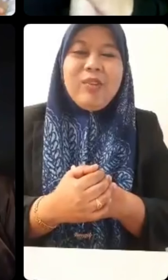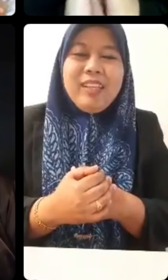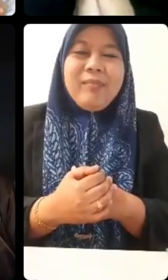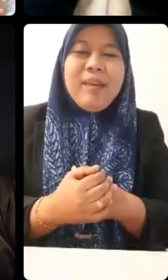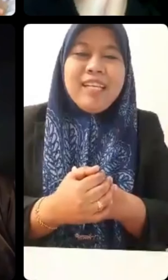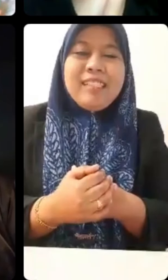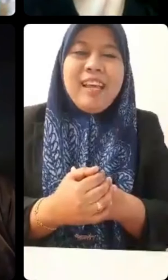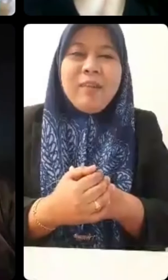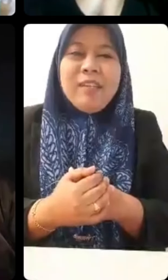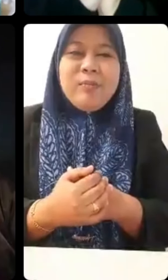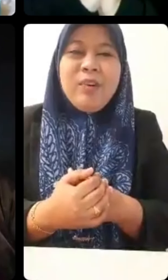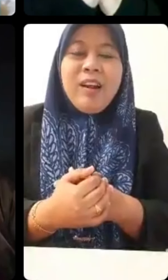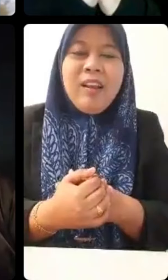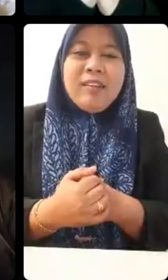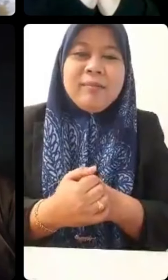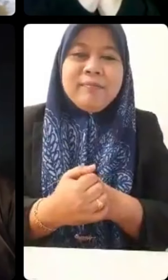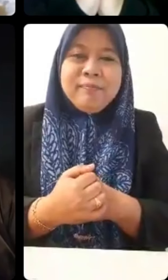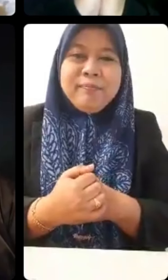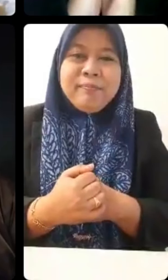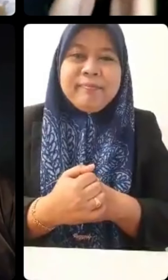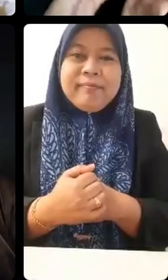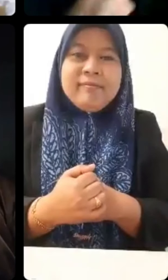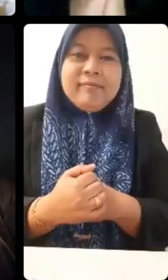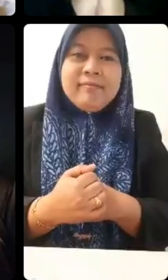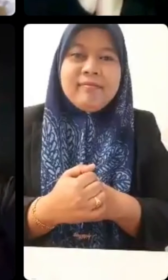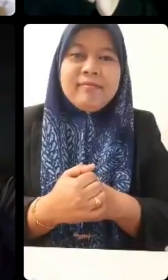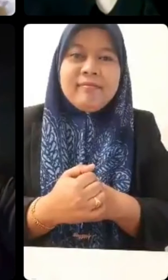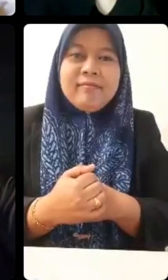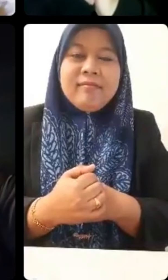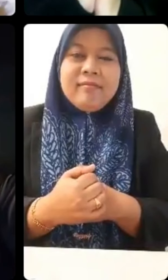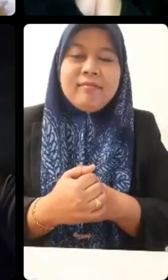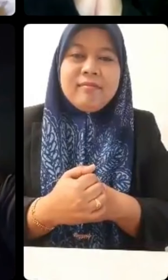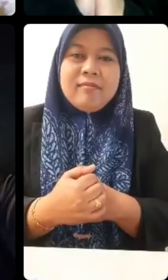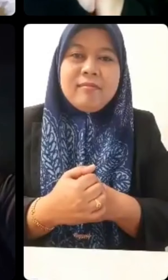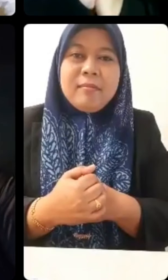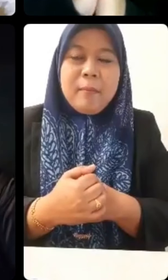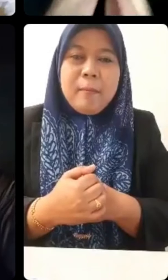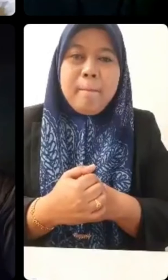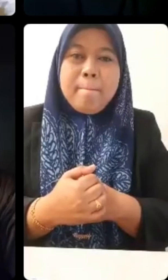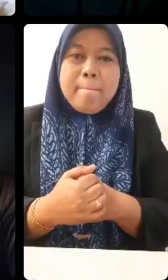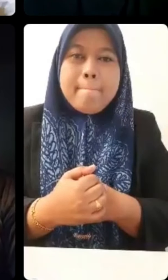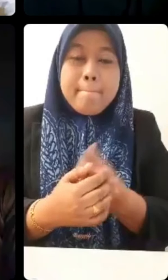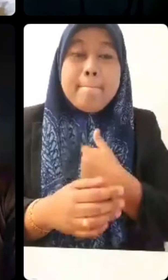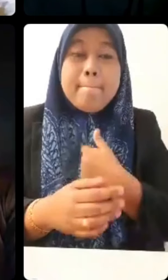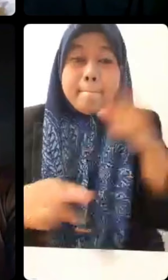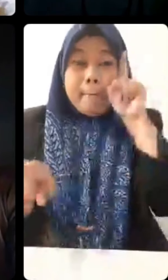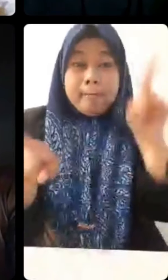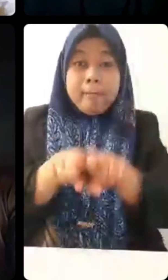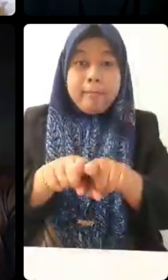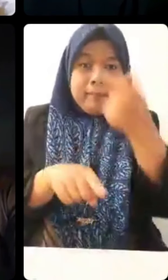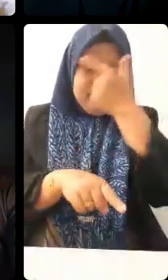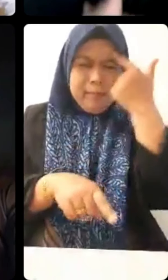Penting untuk kita bagi kesedaran pada semua orang lah. Itu saya setuju. Sebab saya pun ada lihat konten-konten Cik Anis